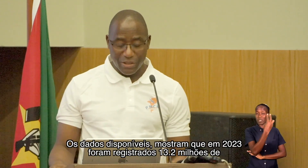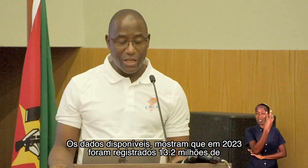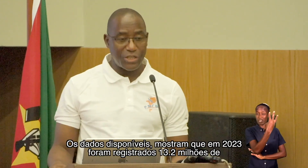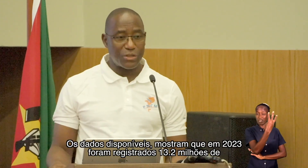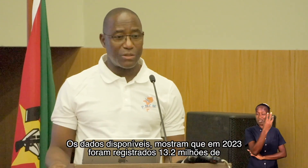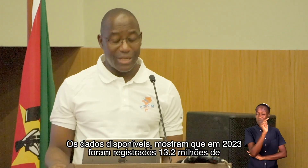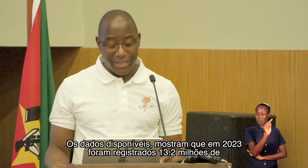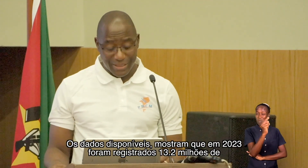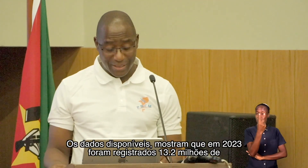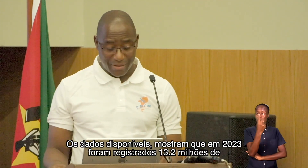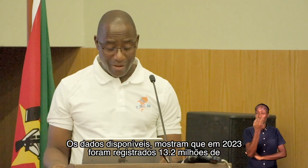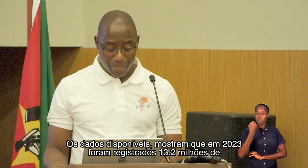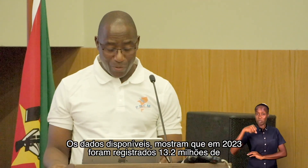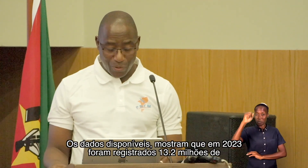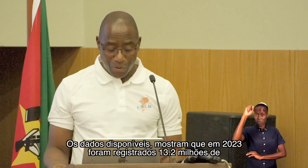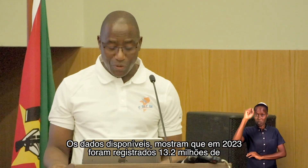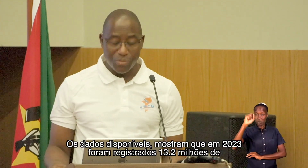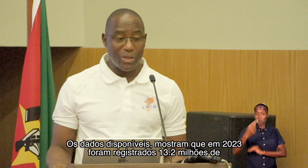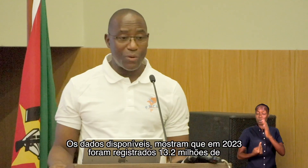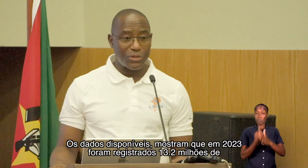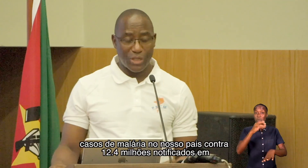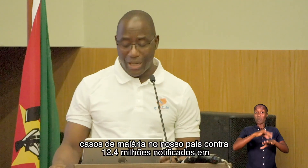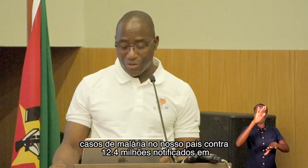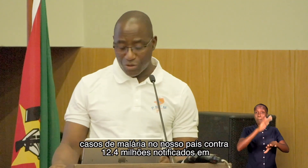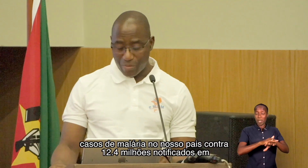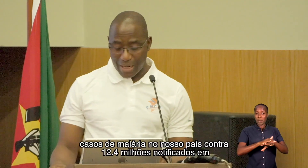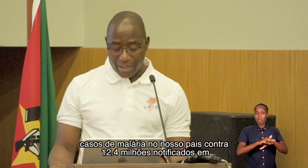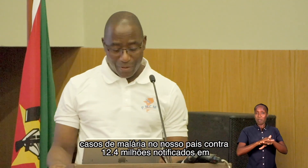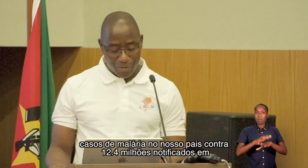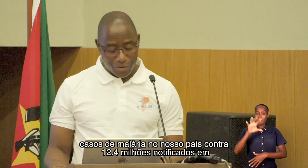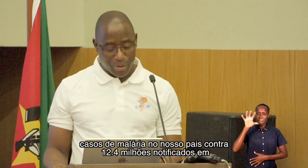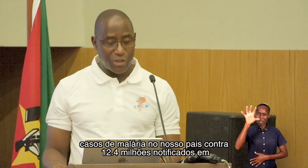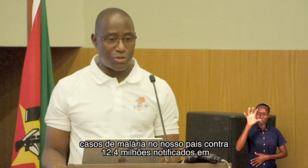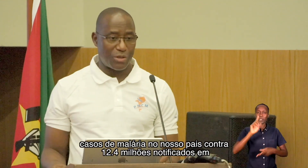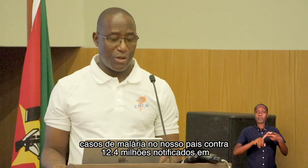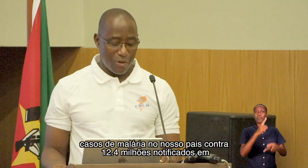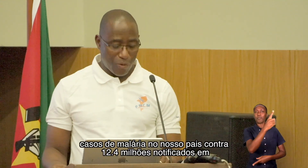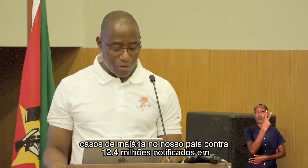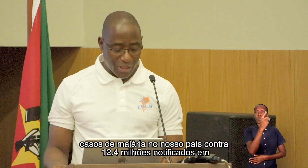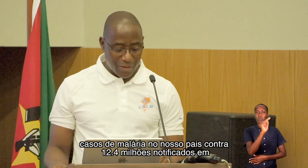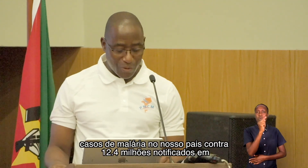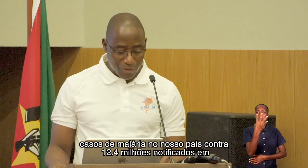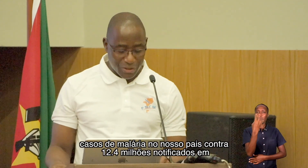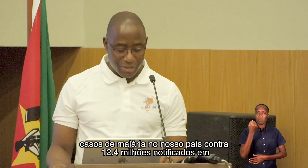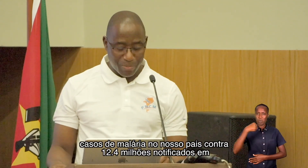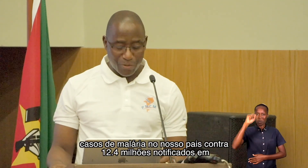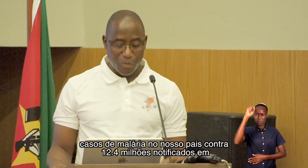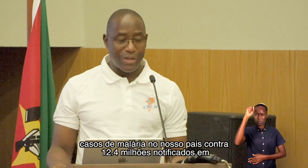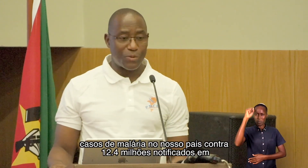13,2 milhões de casos de malária no nosso país, contra 12,4